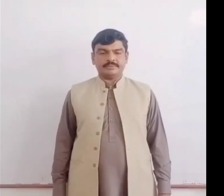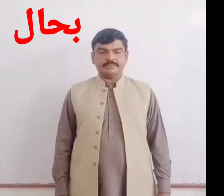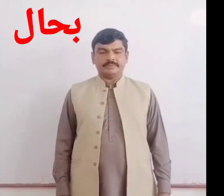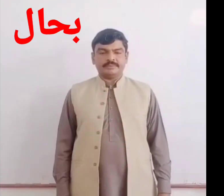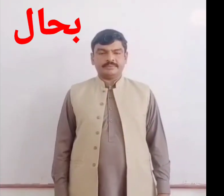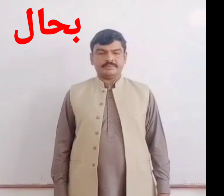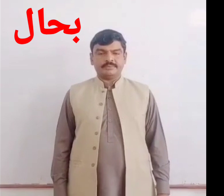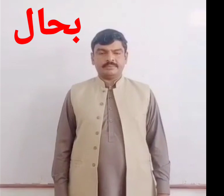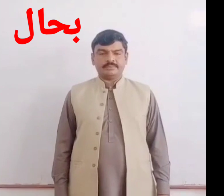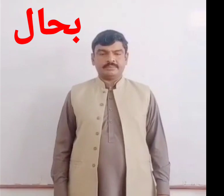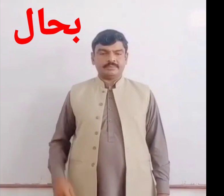बहाल,